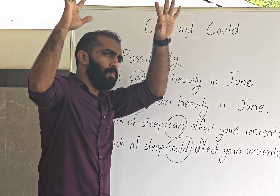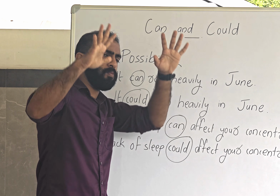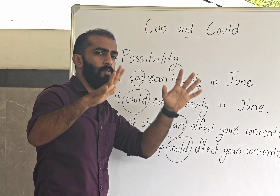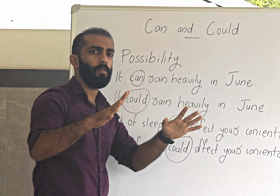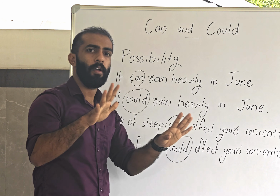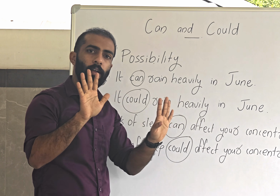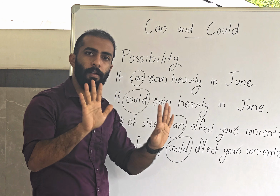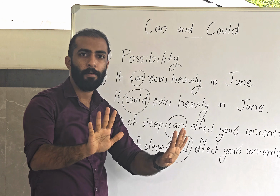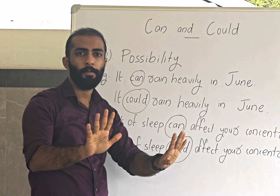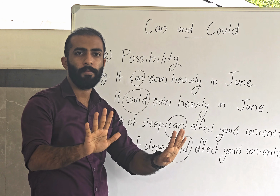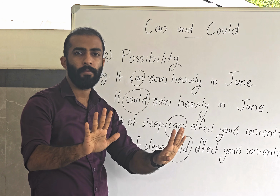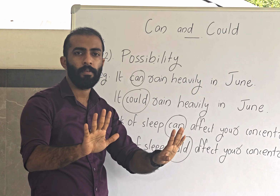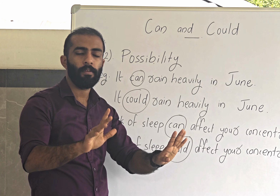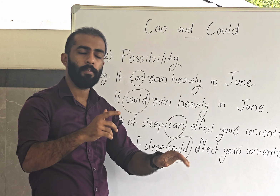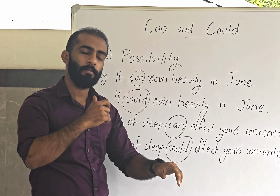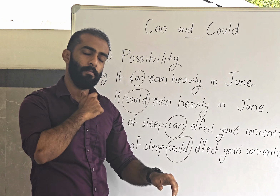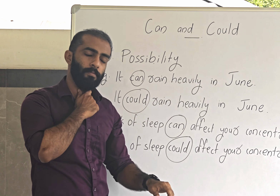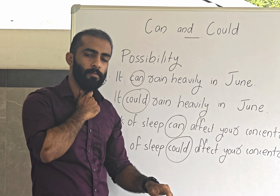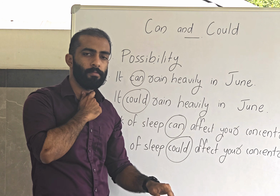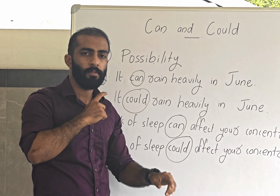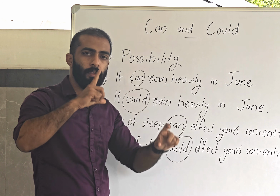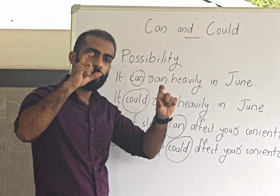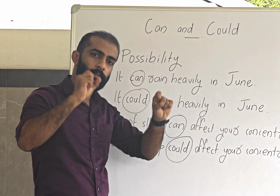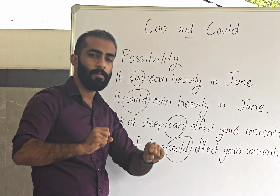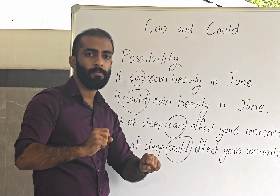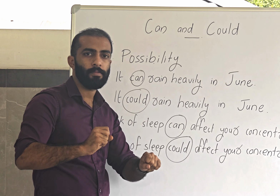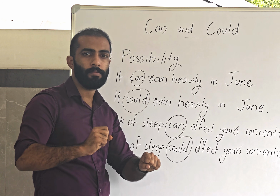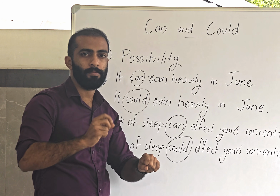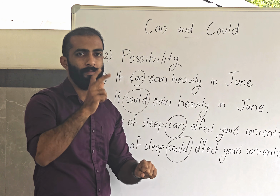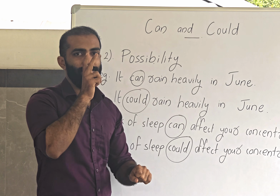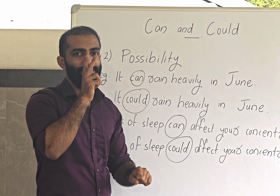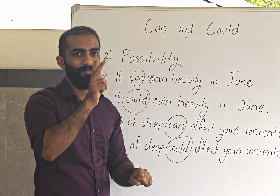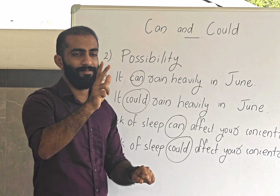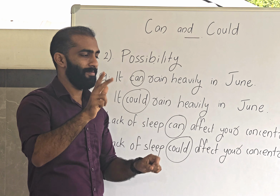ക്യാൻ റെയിൻ ഹെവിലി ഇൻ ജൂൺ എന്നുള്ളതുകൊണ്ട് ഉദ്ദേശിക്കുന്നത്.